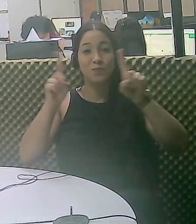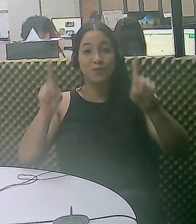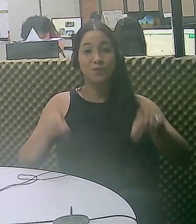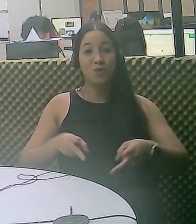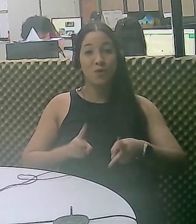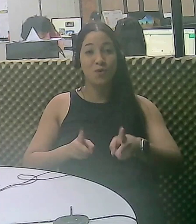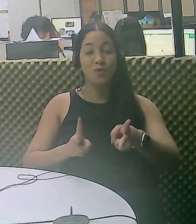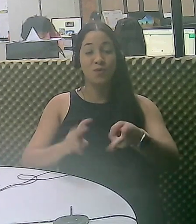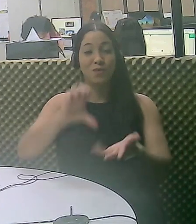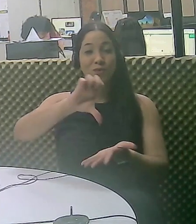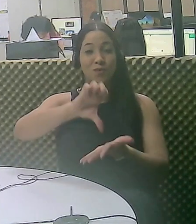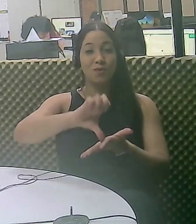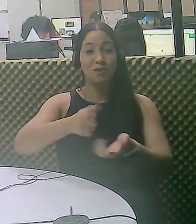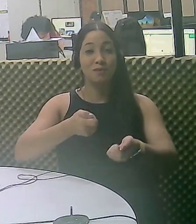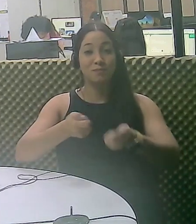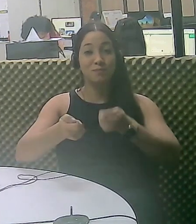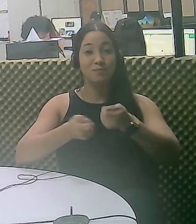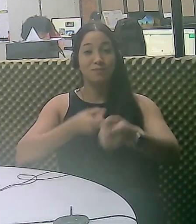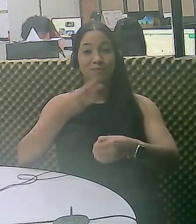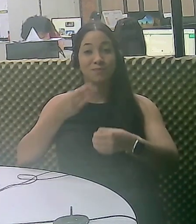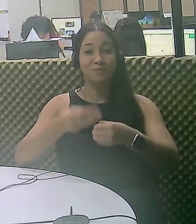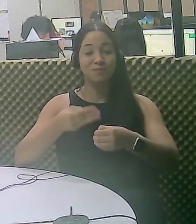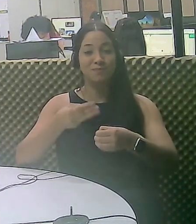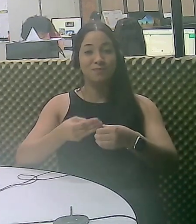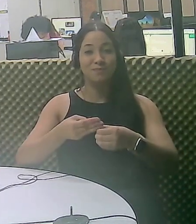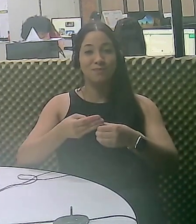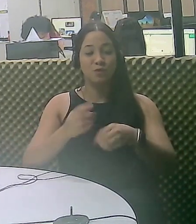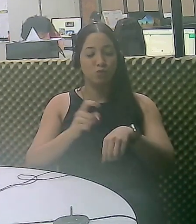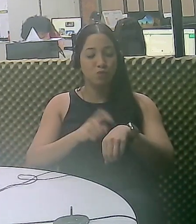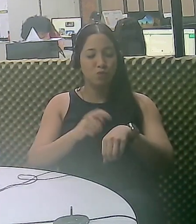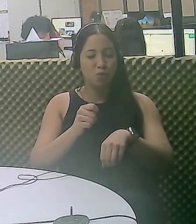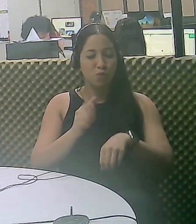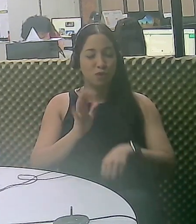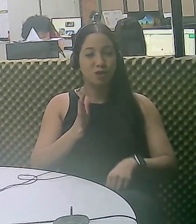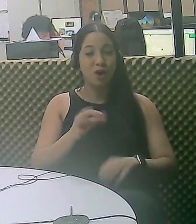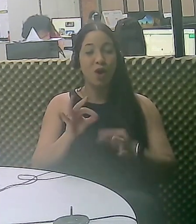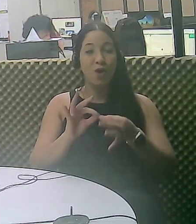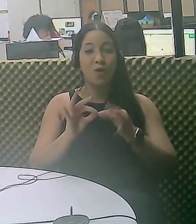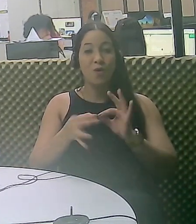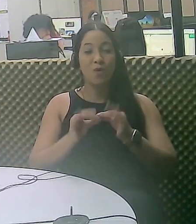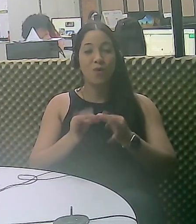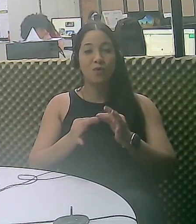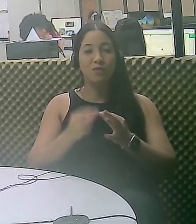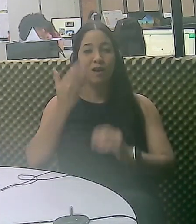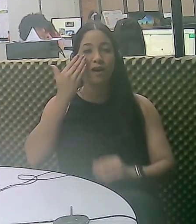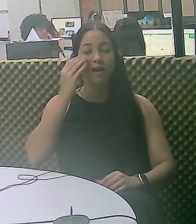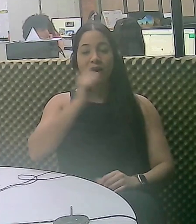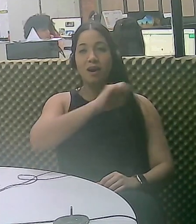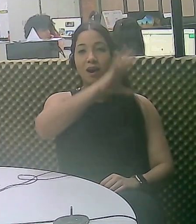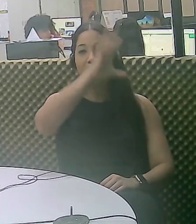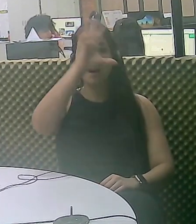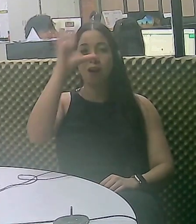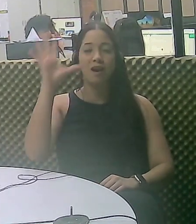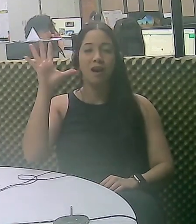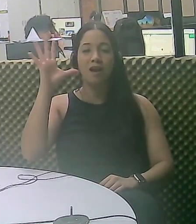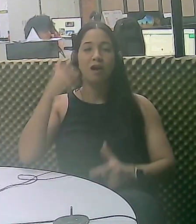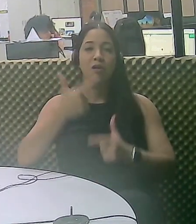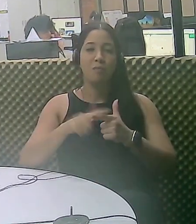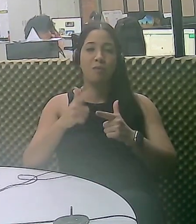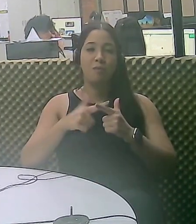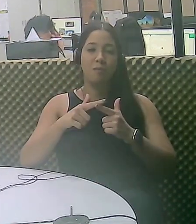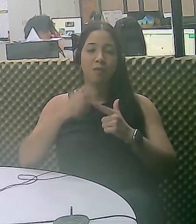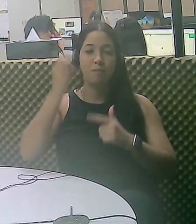no Centro Administrativo Municipal. Daqui a pouco teremos a oficina Compreendendo os Transtornos Mentais